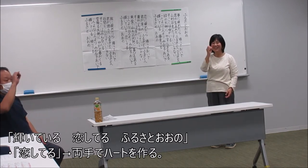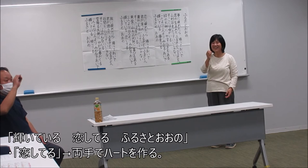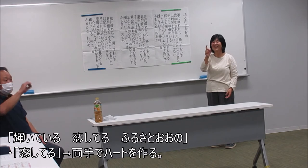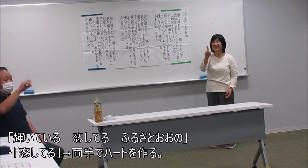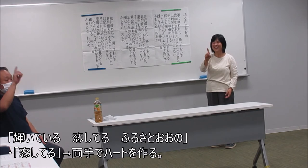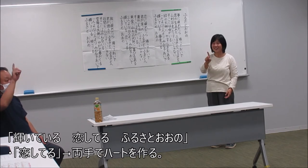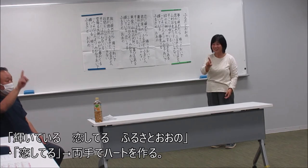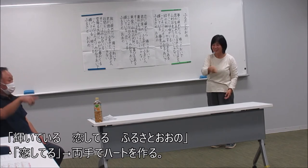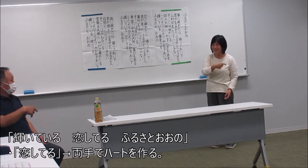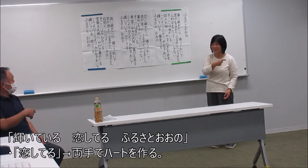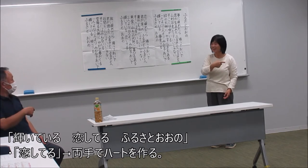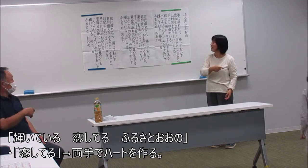今